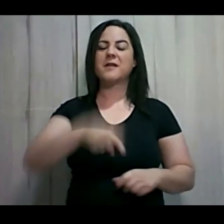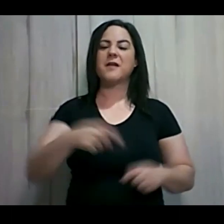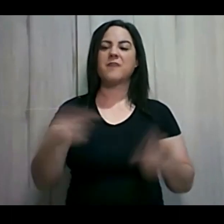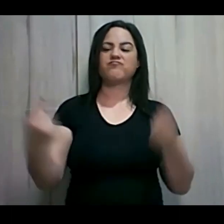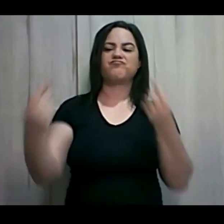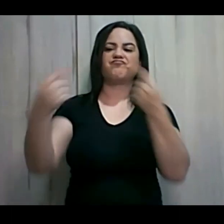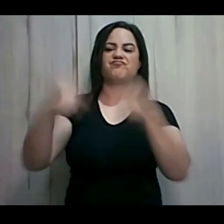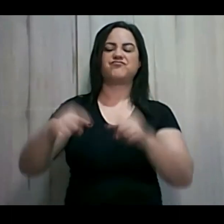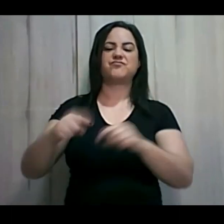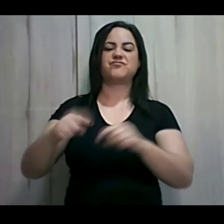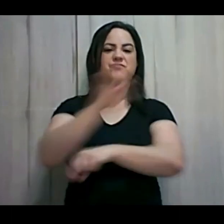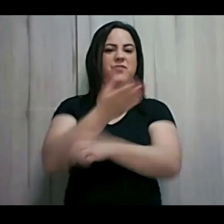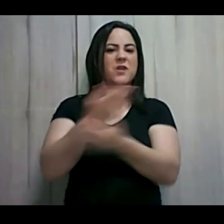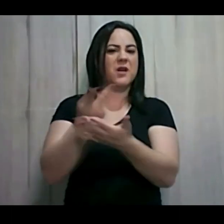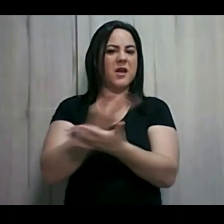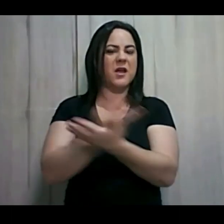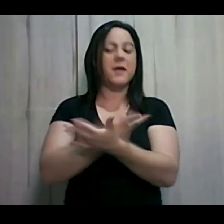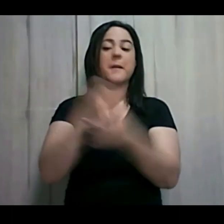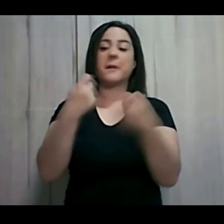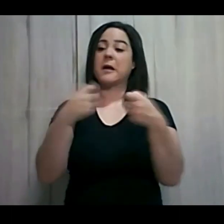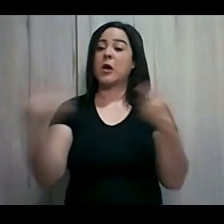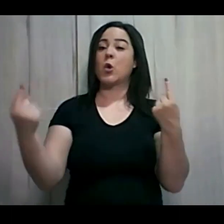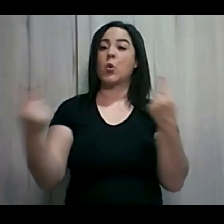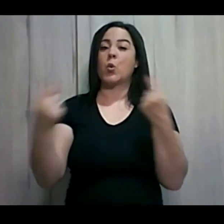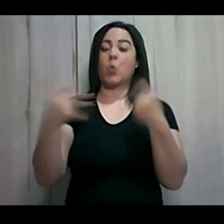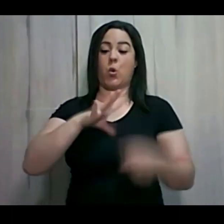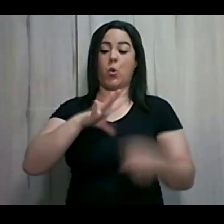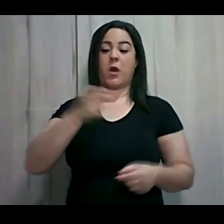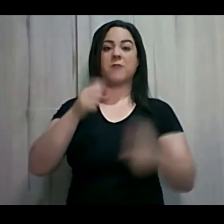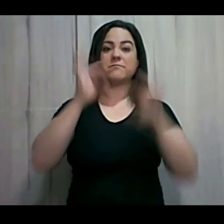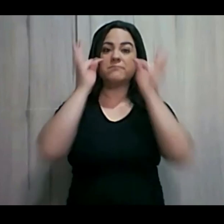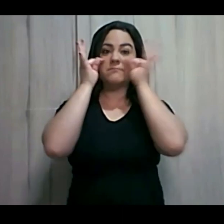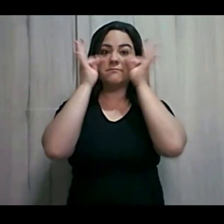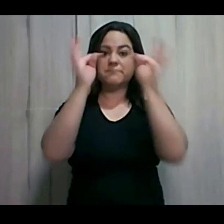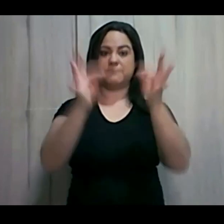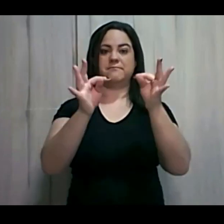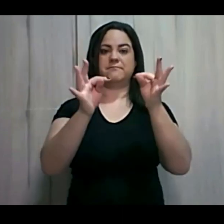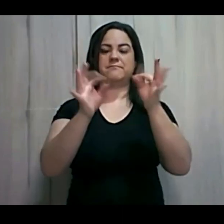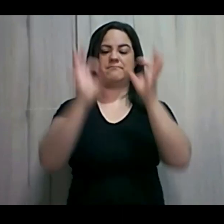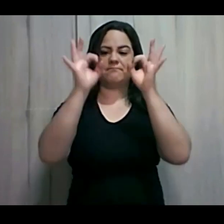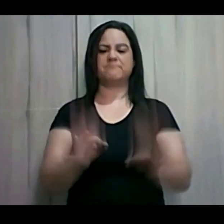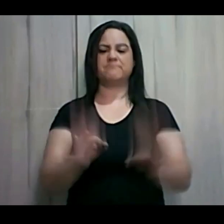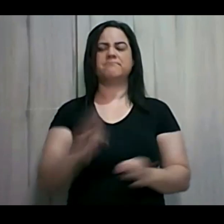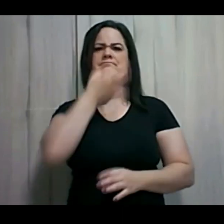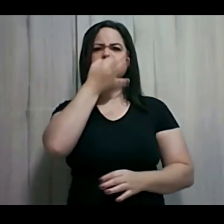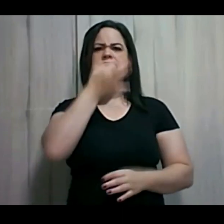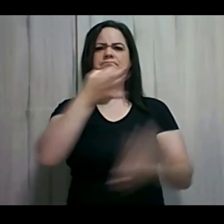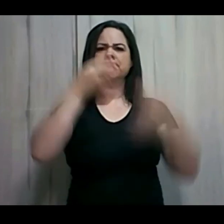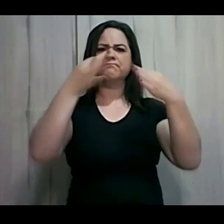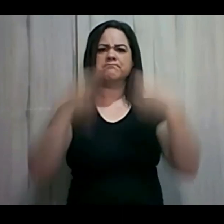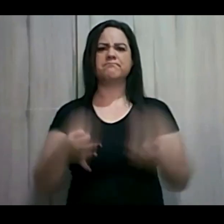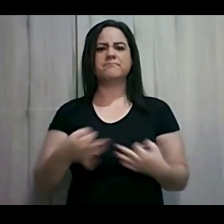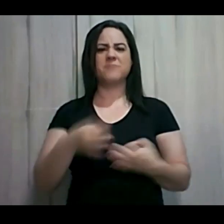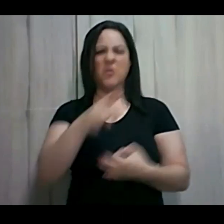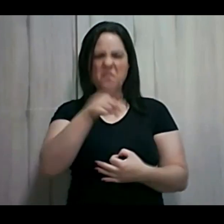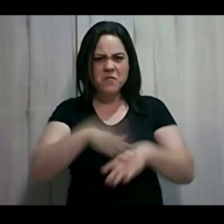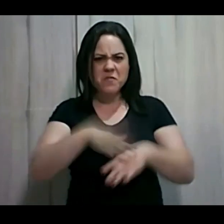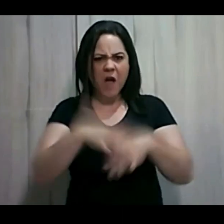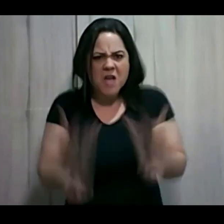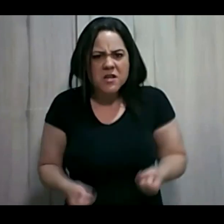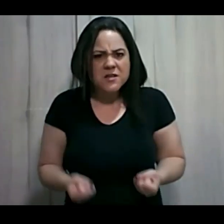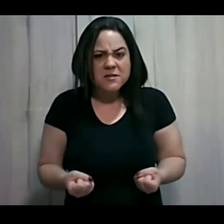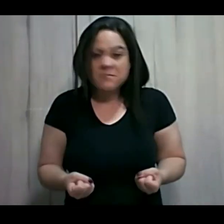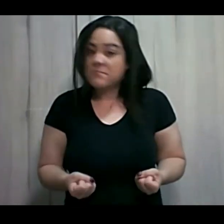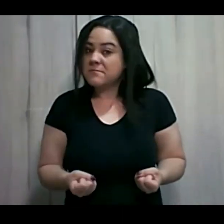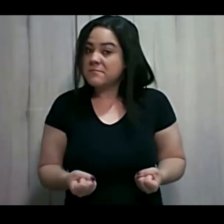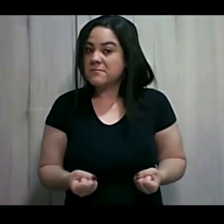é preciso ter coragem para testemunhar e se posicionar. Você está disposto?